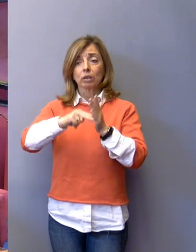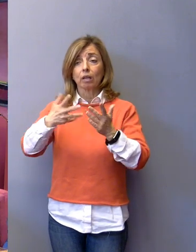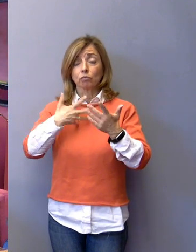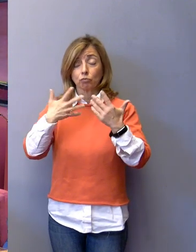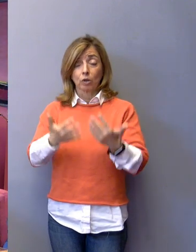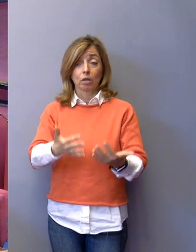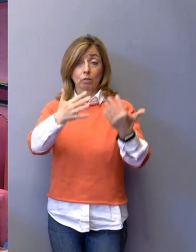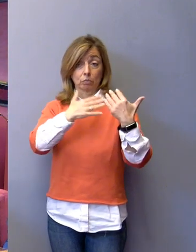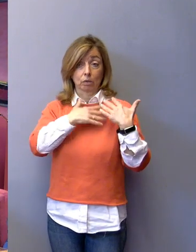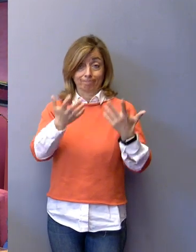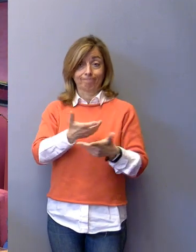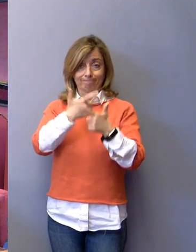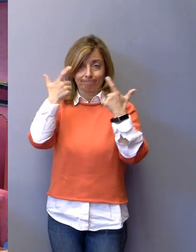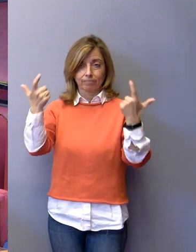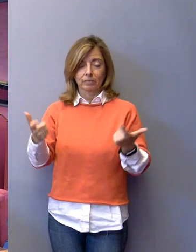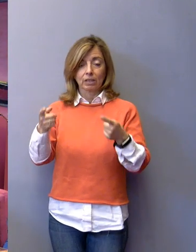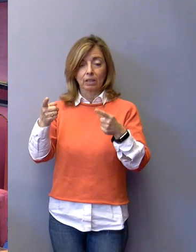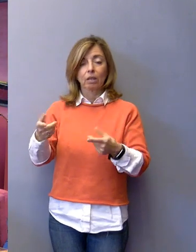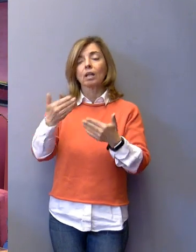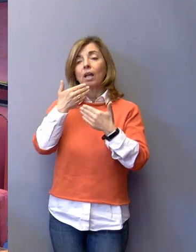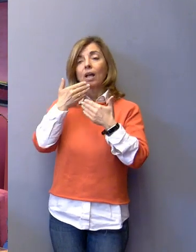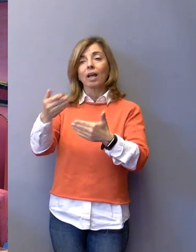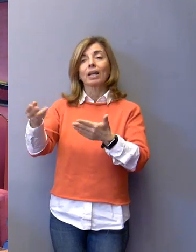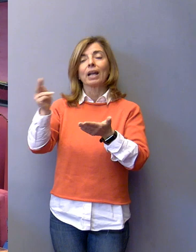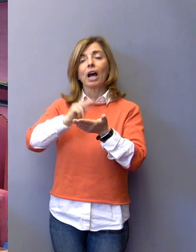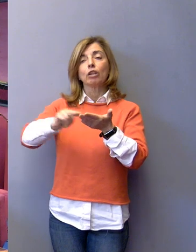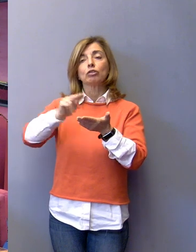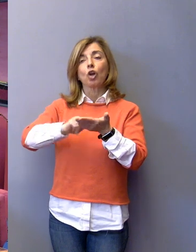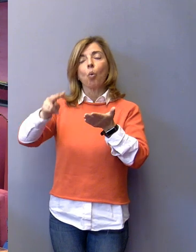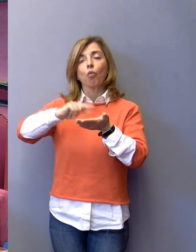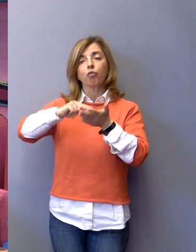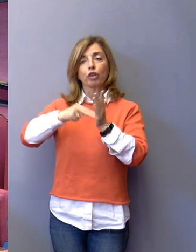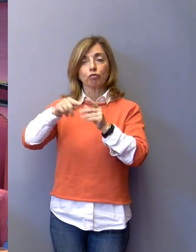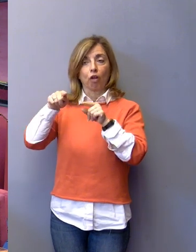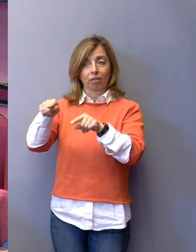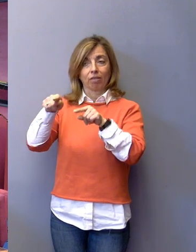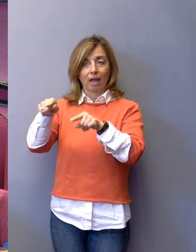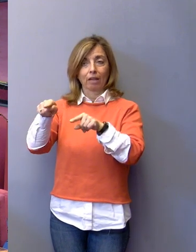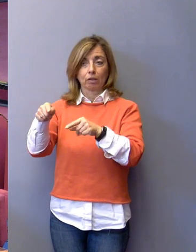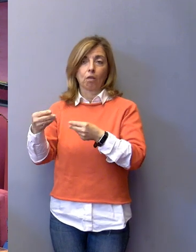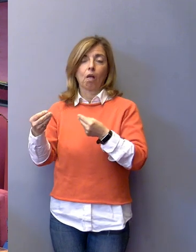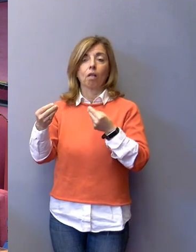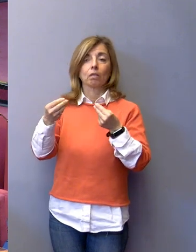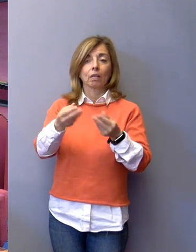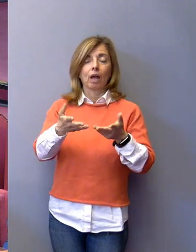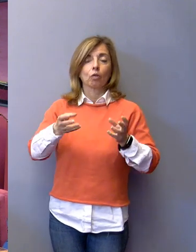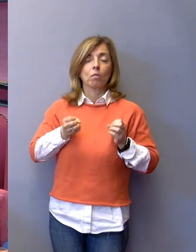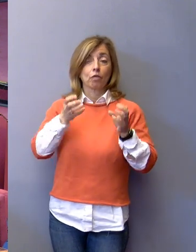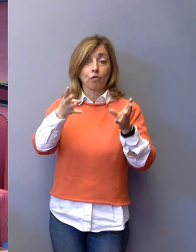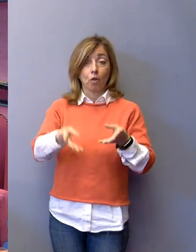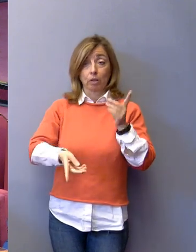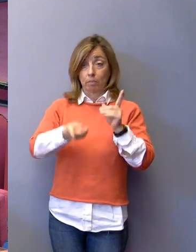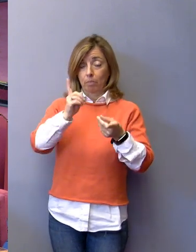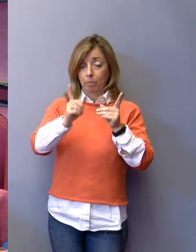temo che attraverso gli uffici tecnici prima una volontà politica Questo è un po' il nodo per cui quando si fa programmazione pianificazione